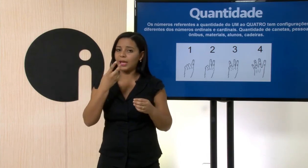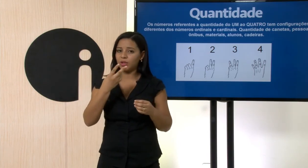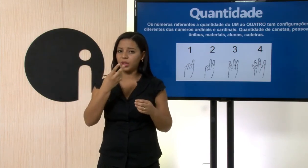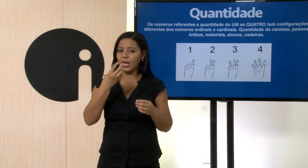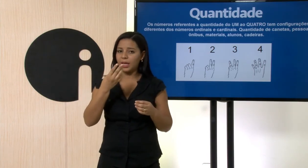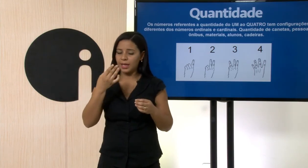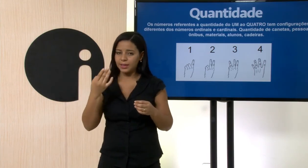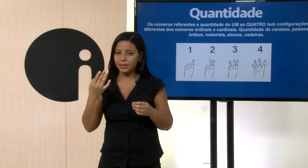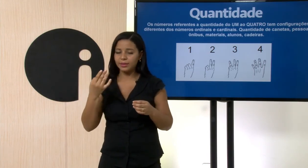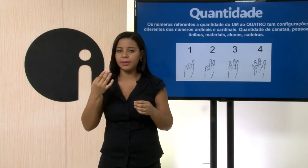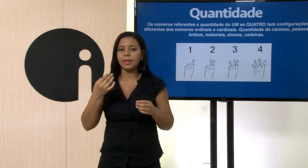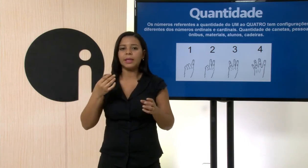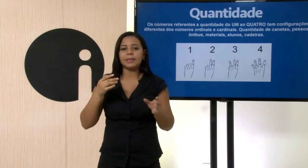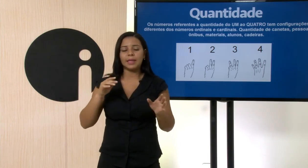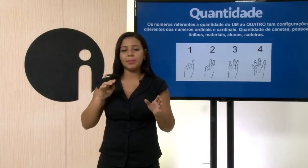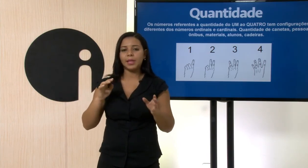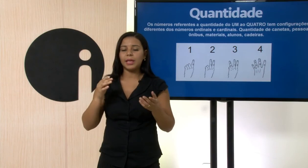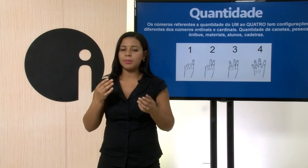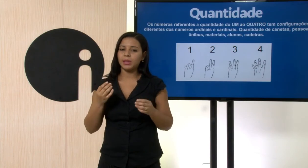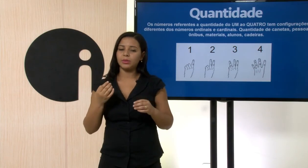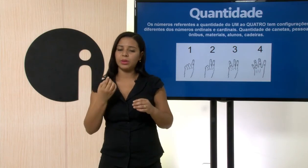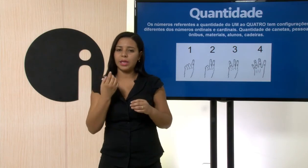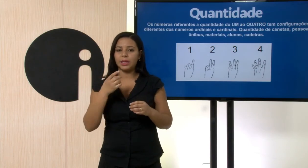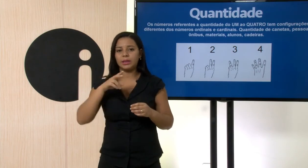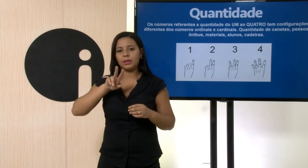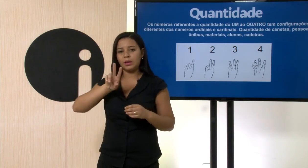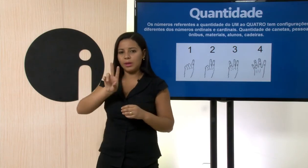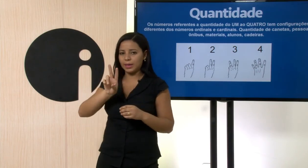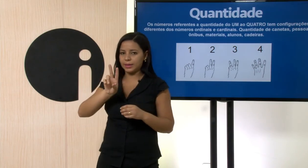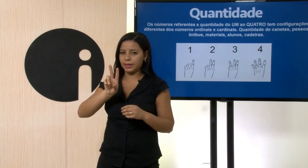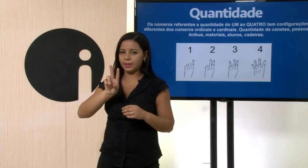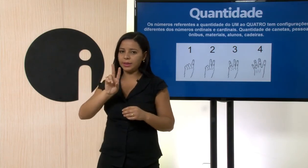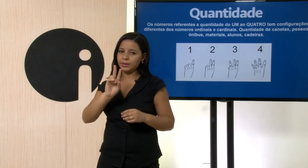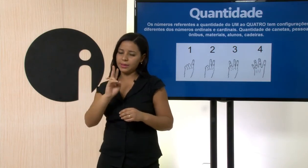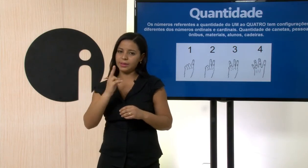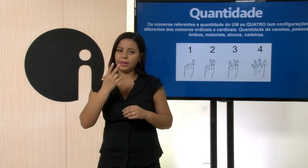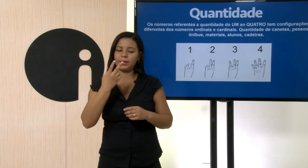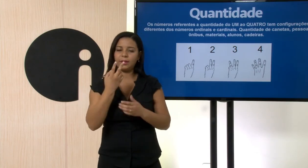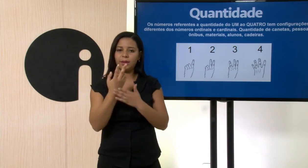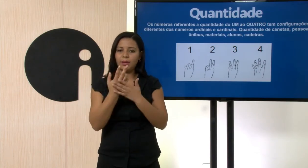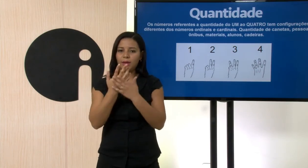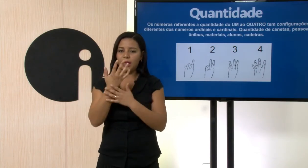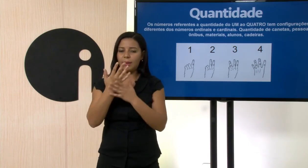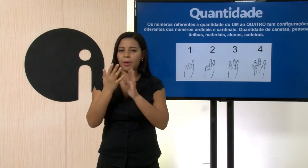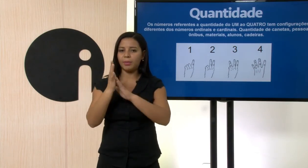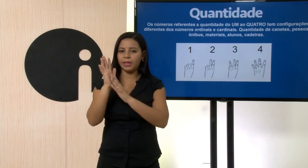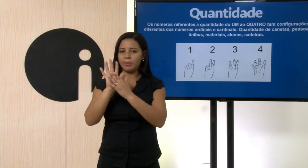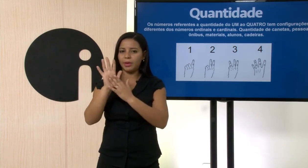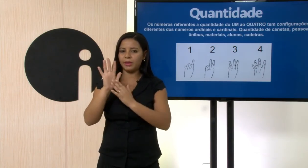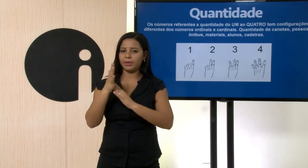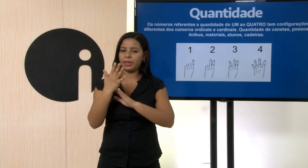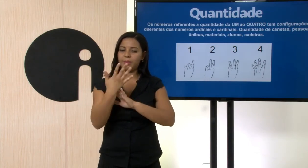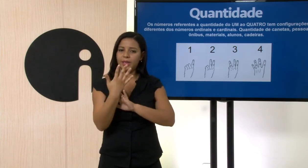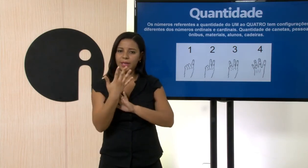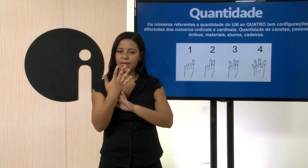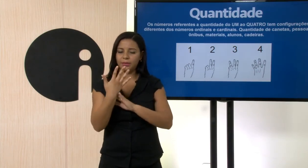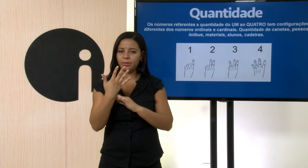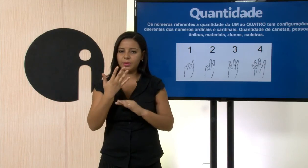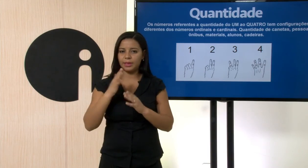quantidade, que é esse. Sempre lembrando que ele não é assim, e sim a palma da mão ela vai estar para dentro,